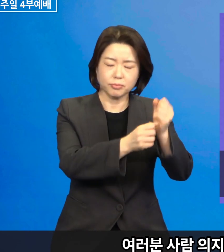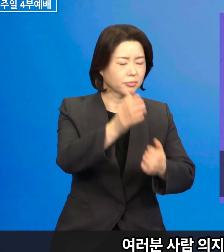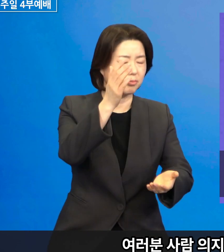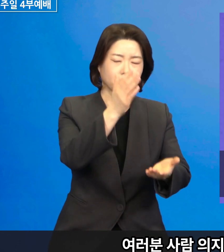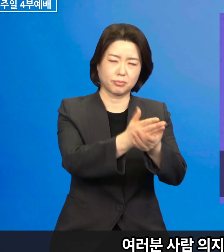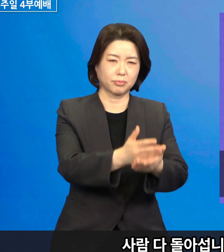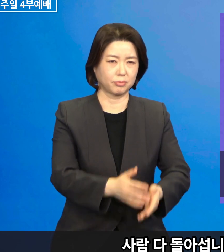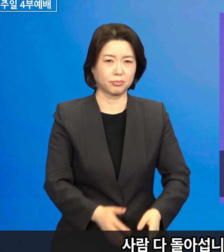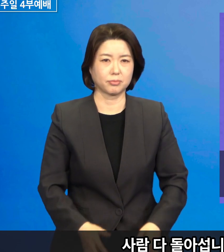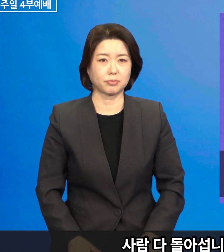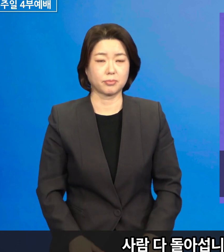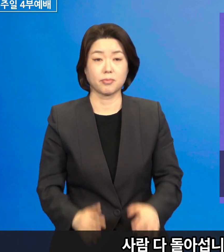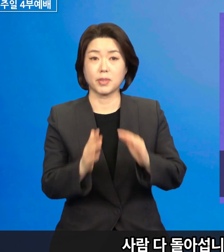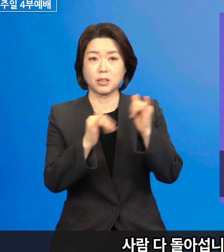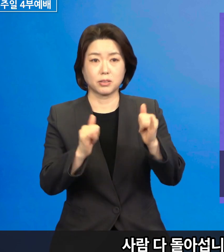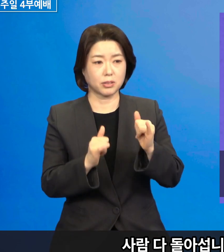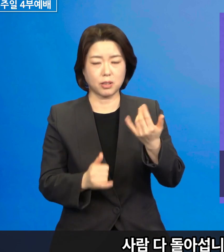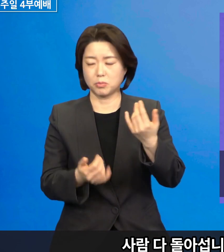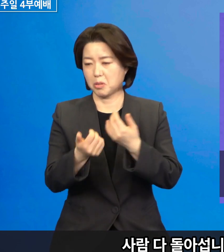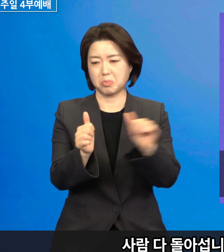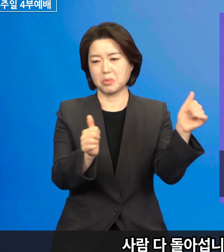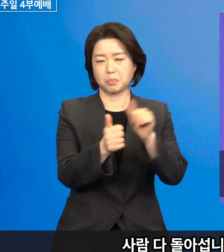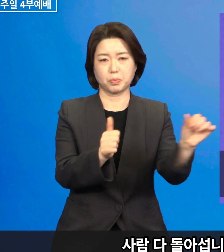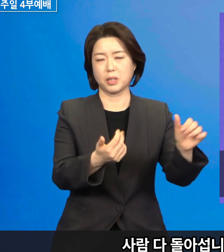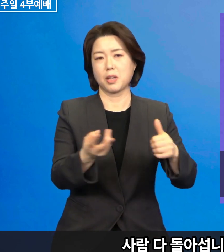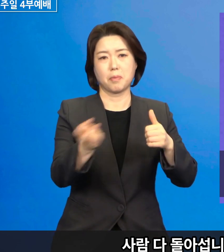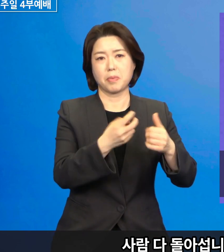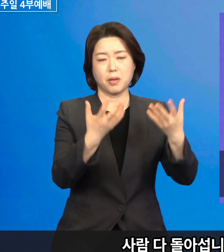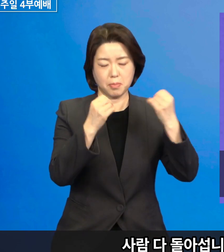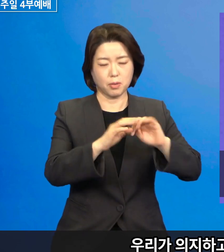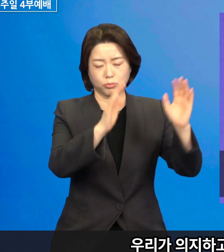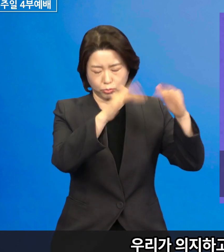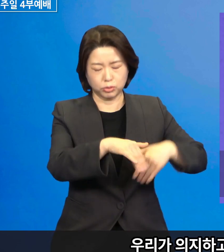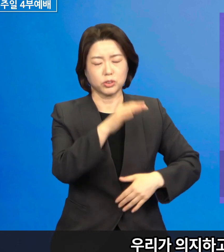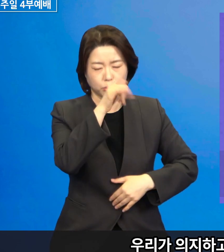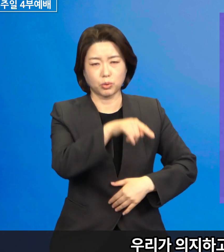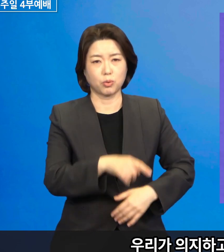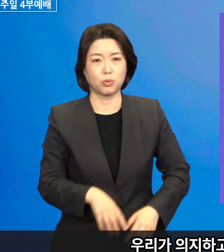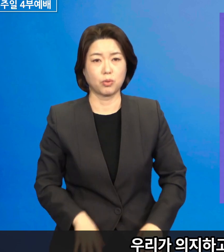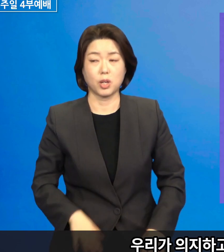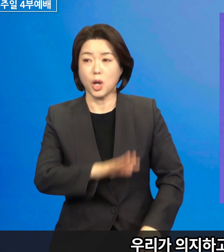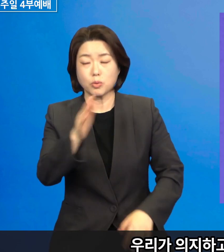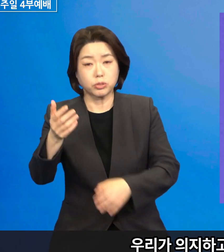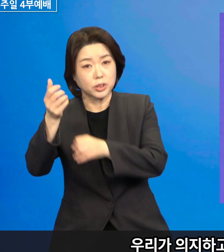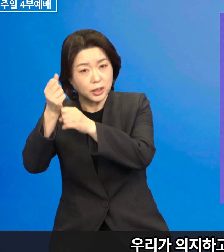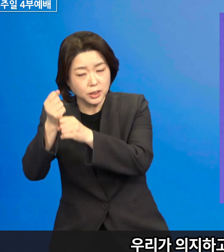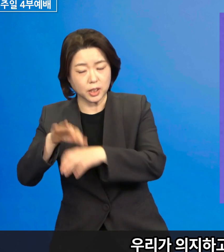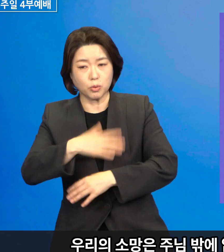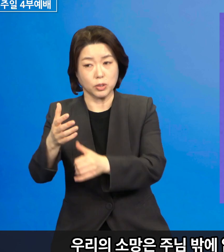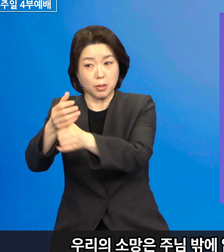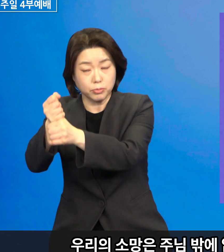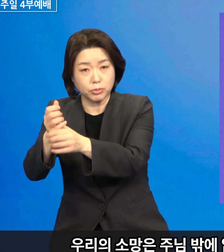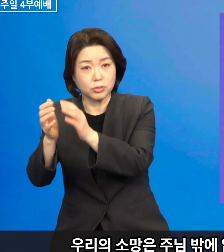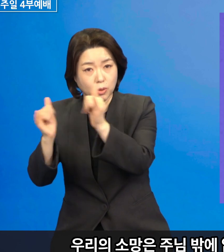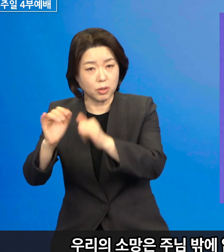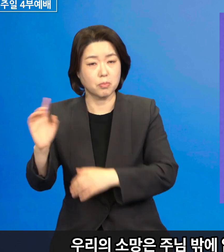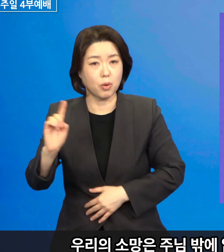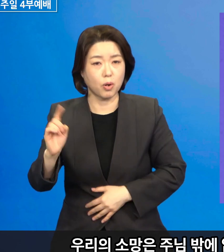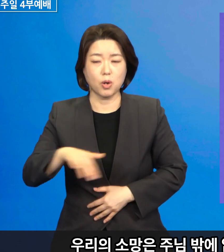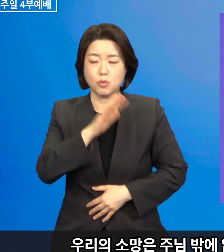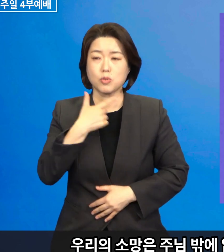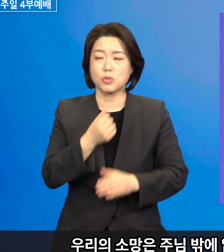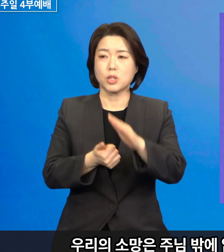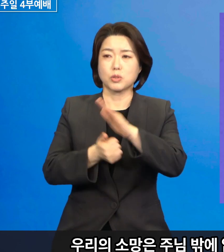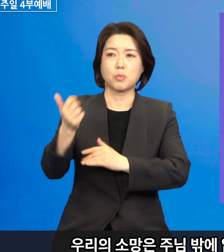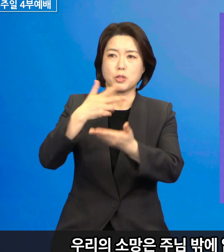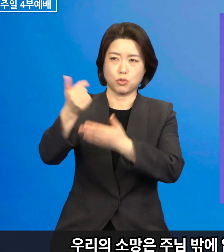없어요. 사람 다 돌아섭니다. 사람 다 무너져요. 우리가 의지하고 우리가 붙들 뿐은, 우리의 소망은 주님밖에